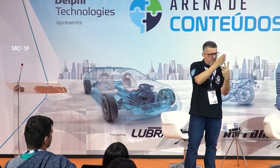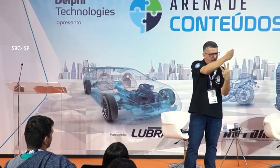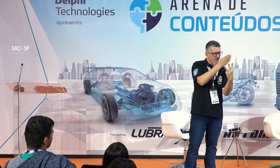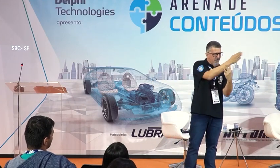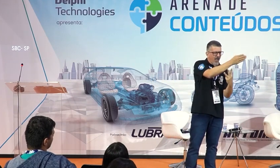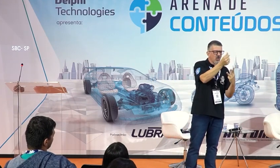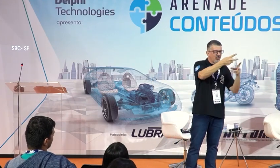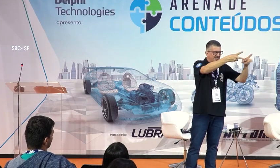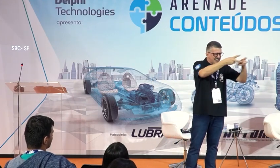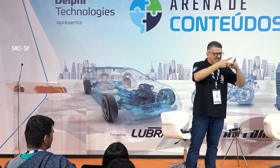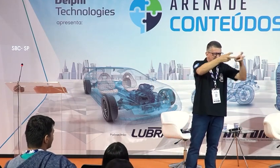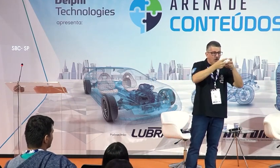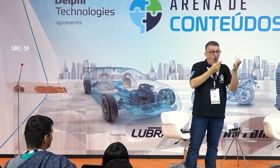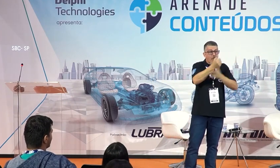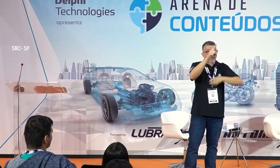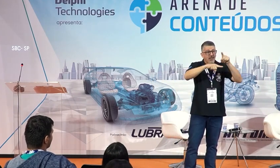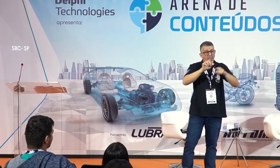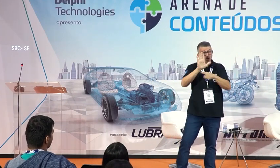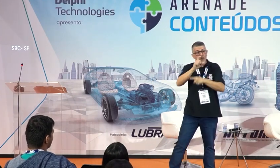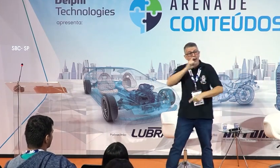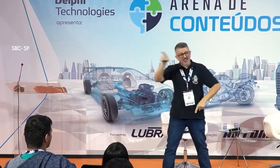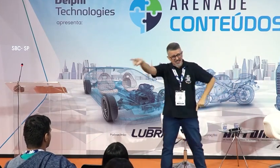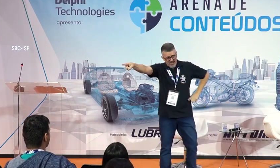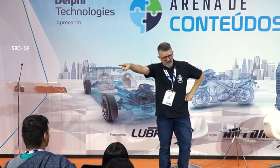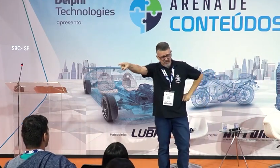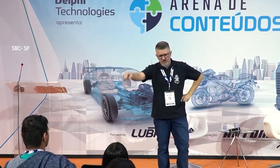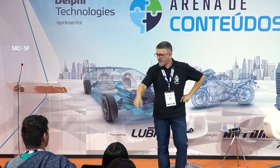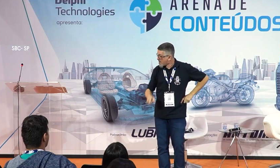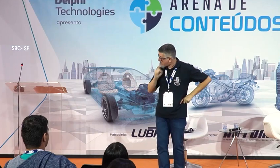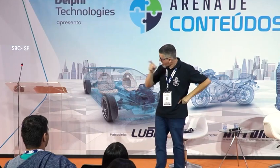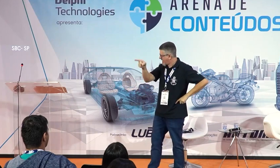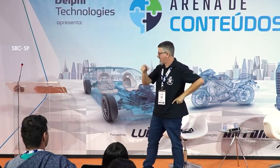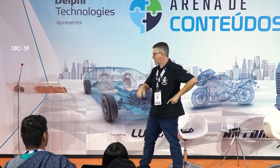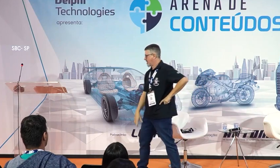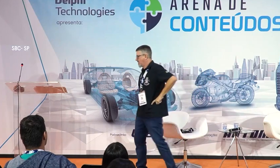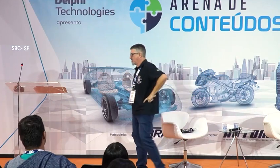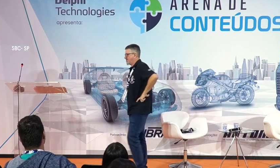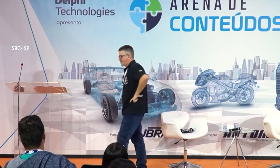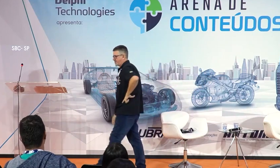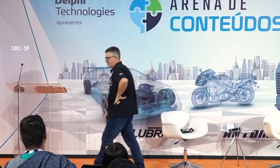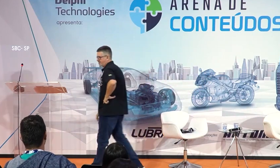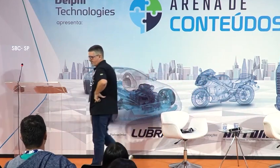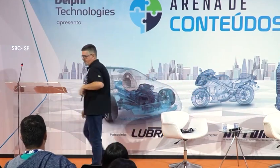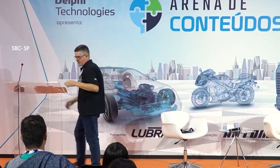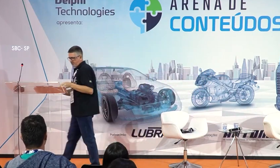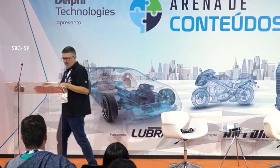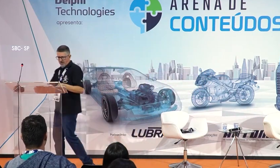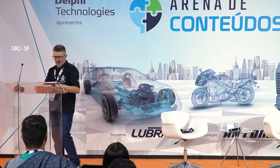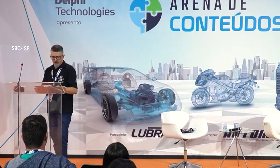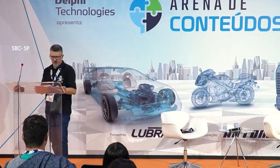Três... Ele trabalha em três empregos hoje para ajudar o pai dele. Hoje, ele tem três trabalhos.